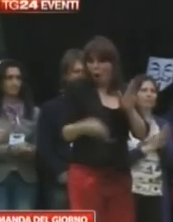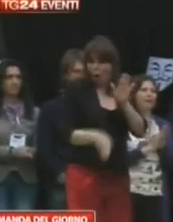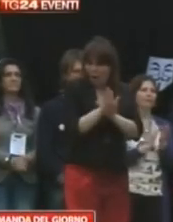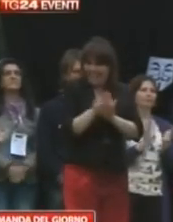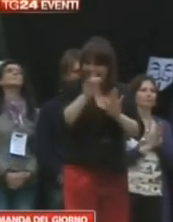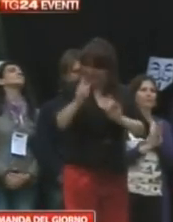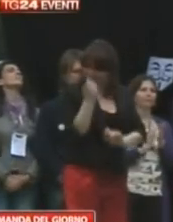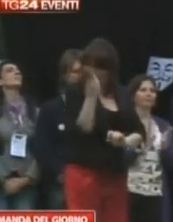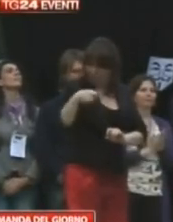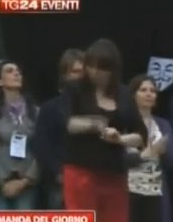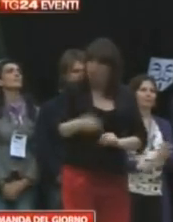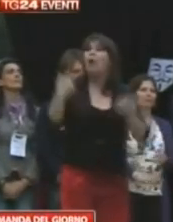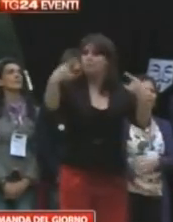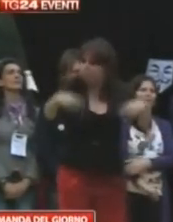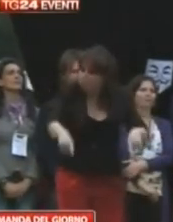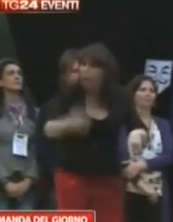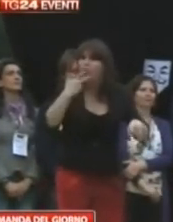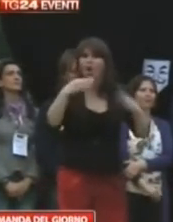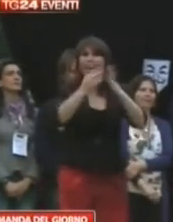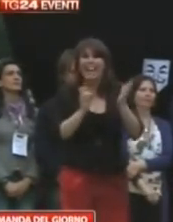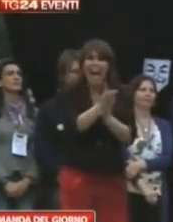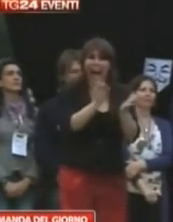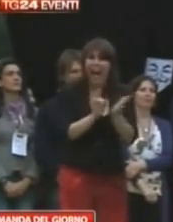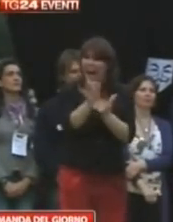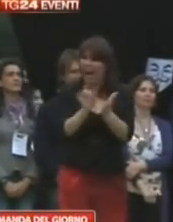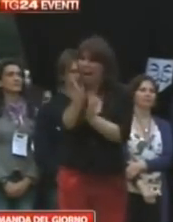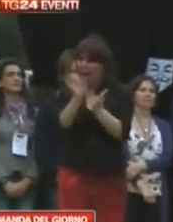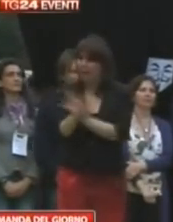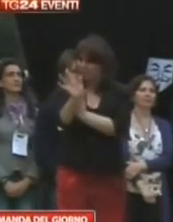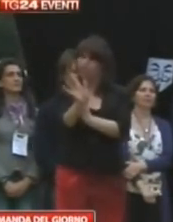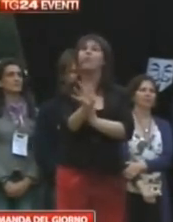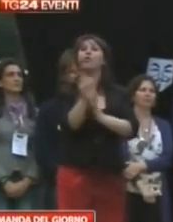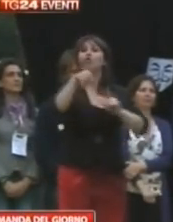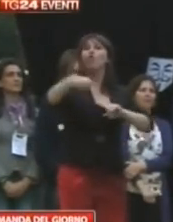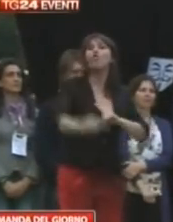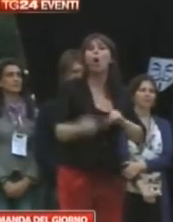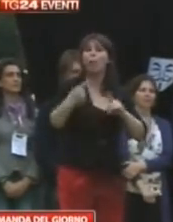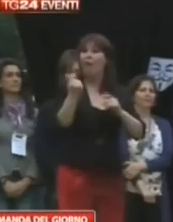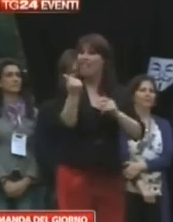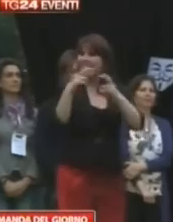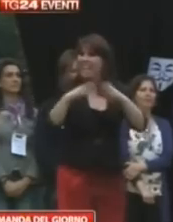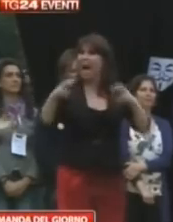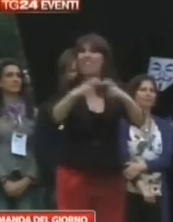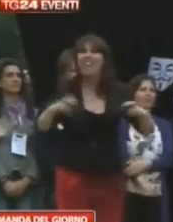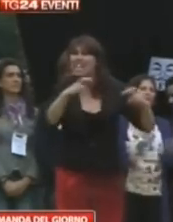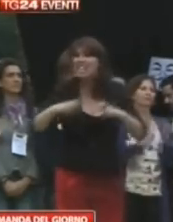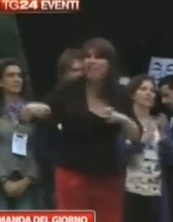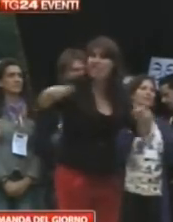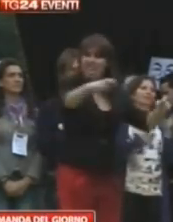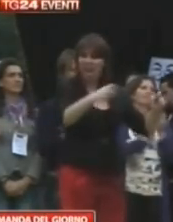questa: li manderemo a casa e il giorno dopo faremo una verifica fiscale e vogliamo